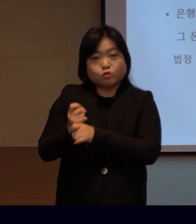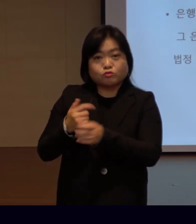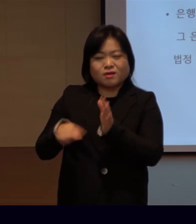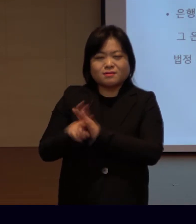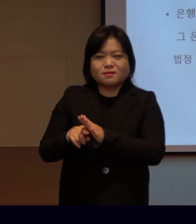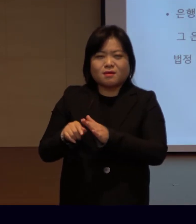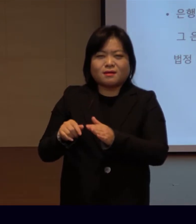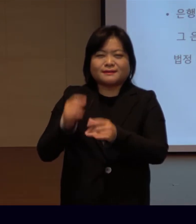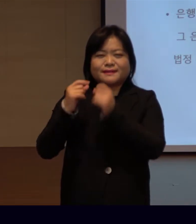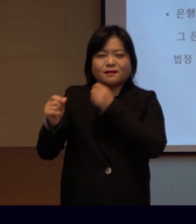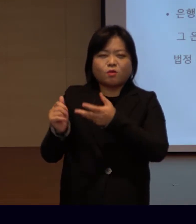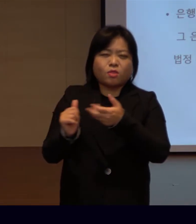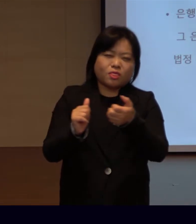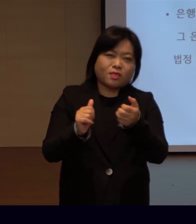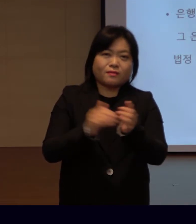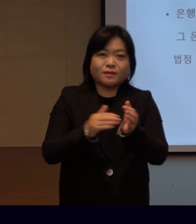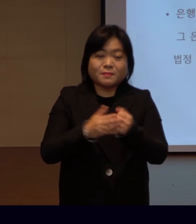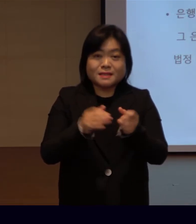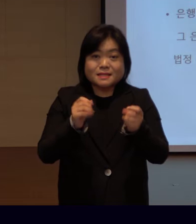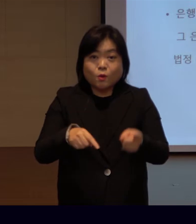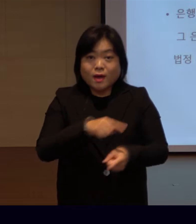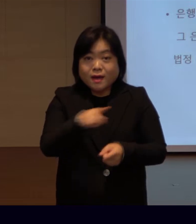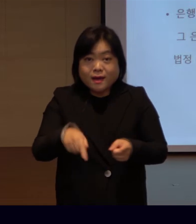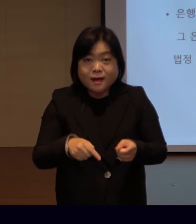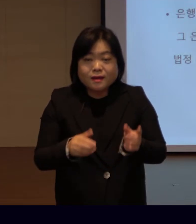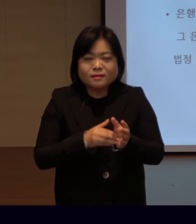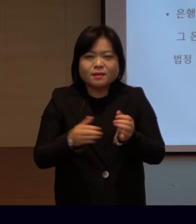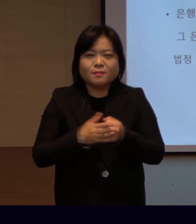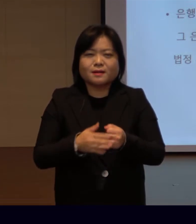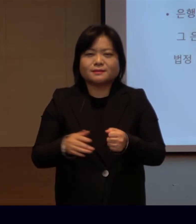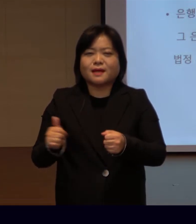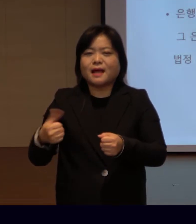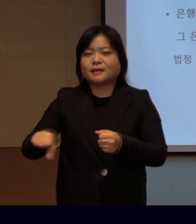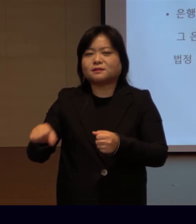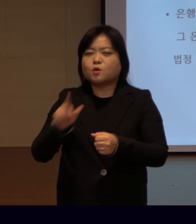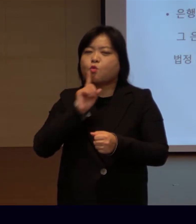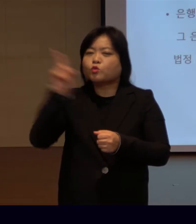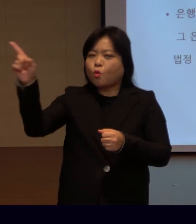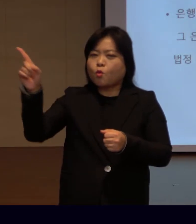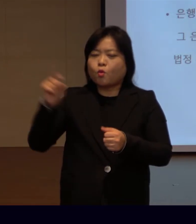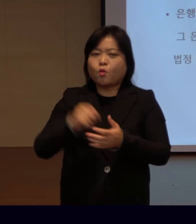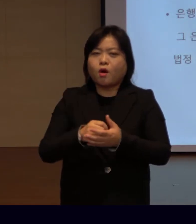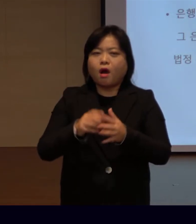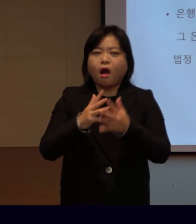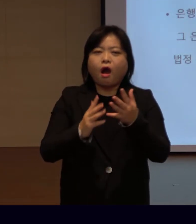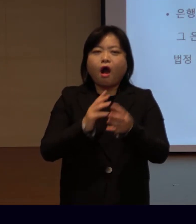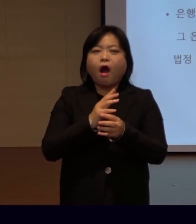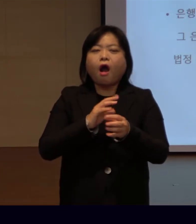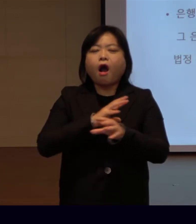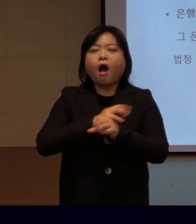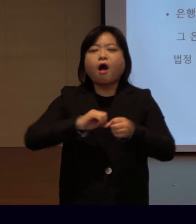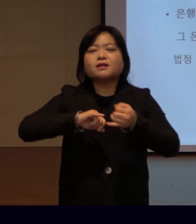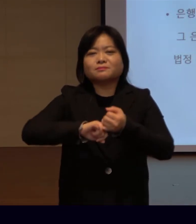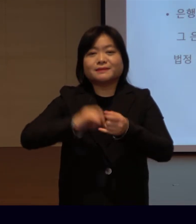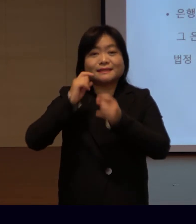그래서 이걸 기회는 왔죠. 얘를 딱 고소를 한 거예요. 어음 사기죄로. 그